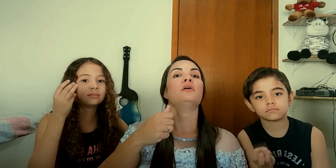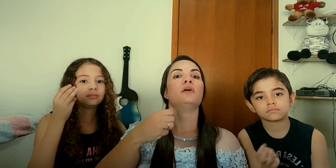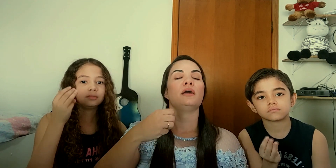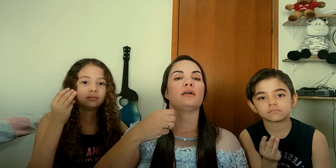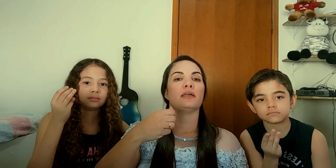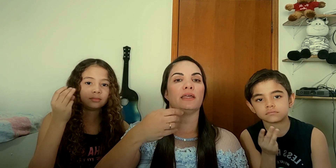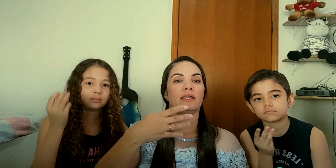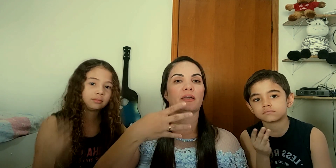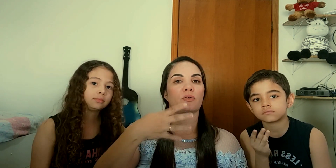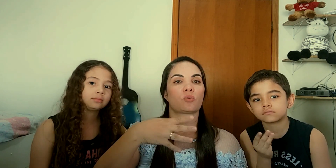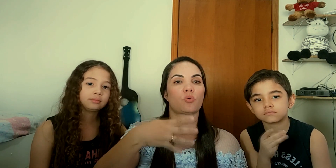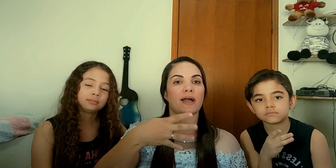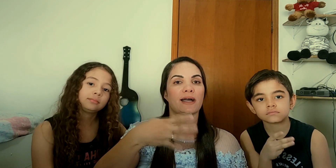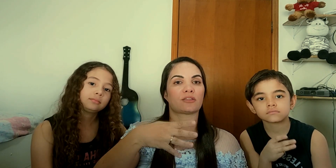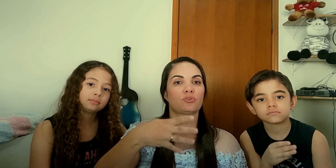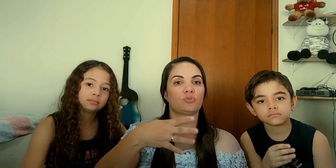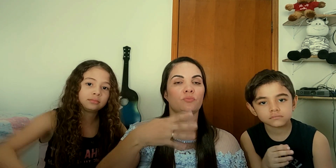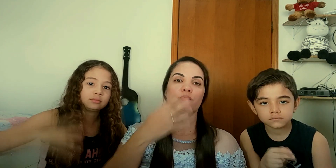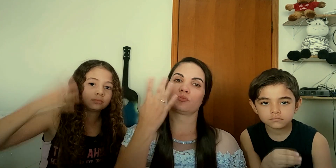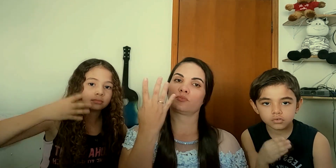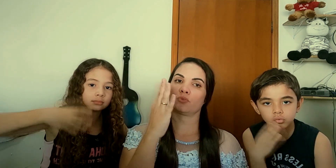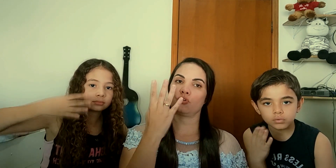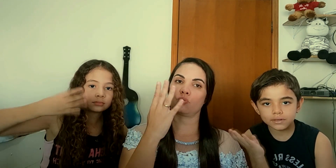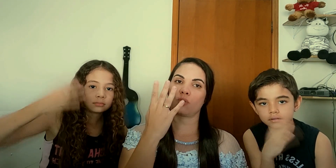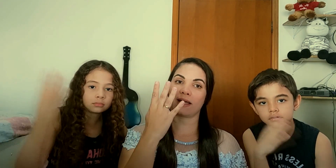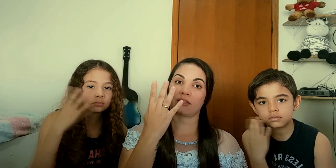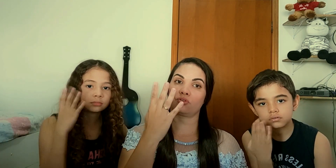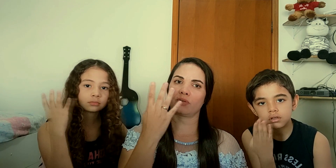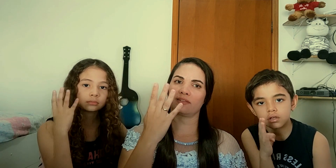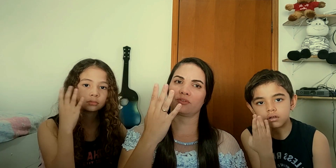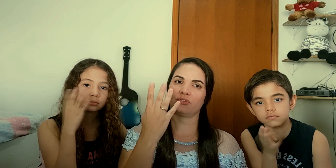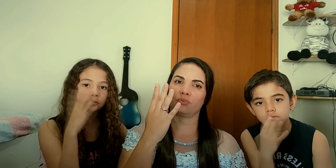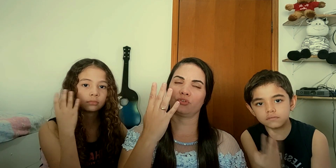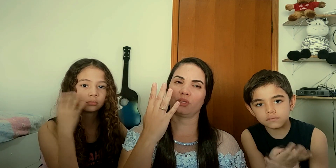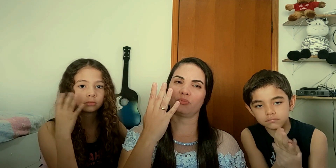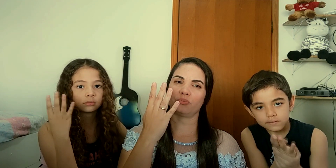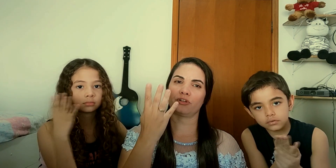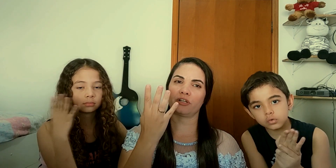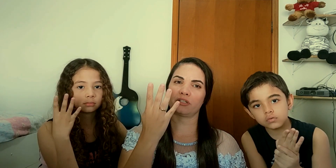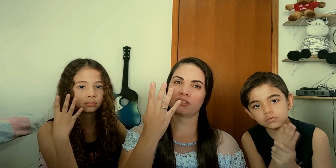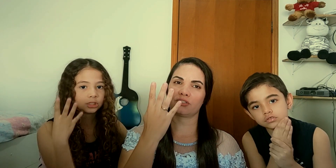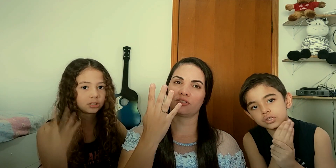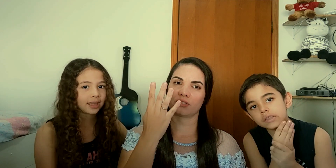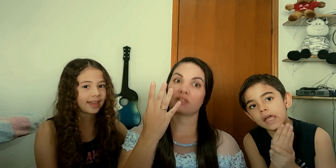Três. Quatro. Ou quatro. Quais são esses números mesmo? Or? Orginais.